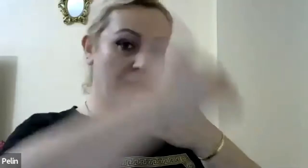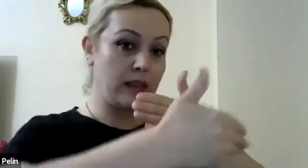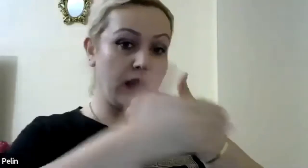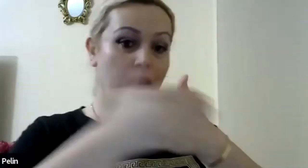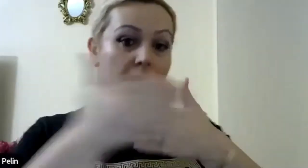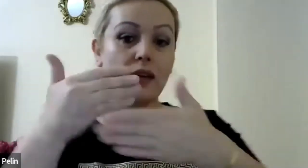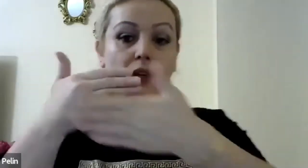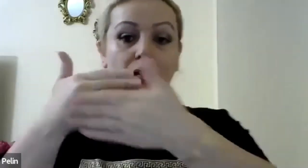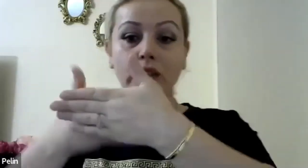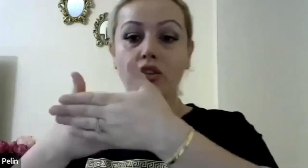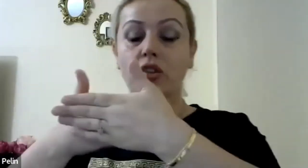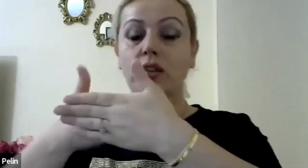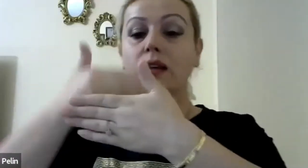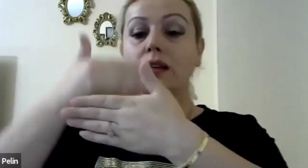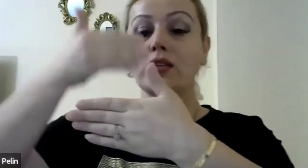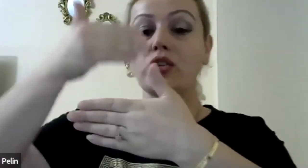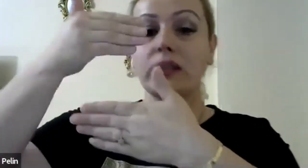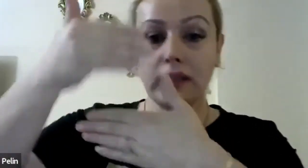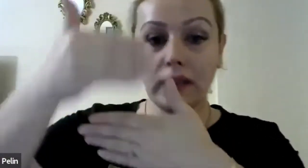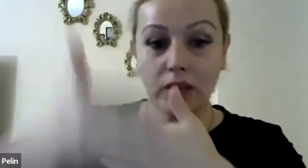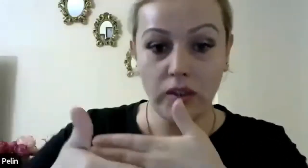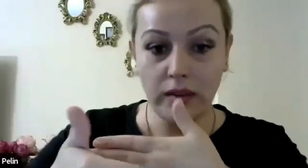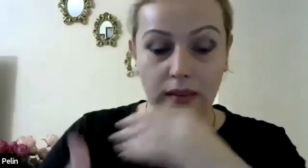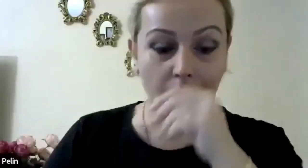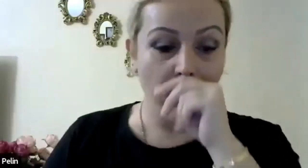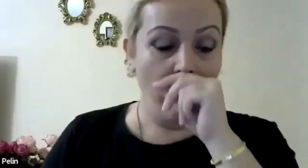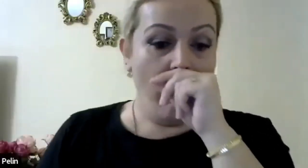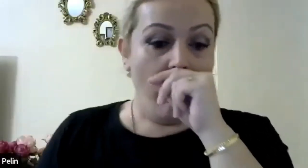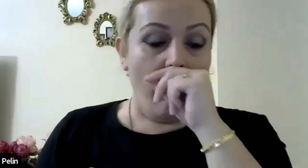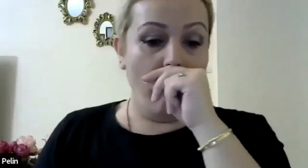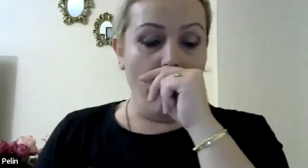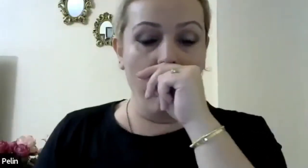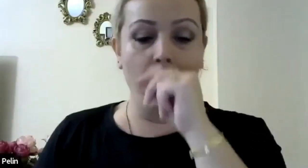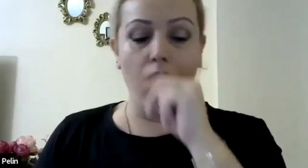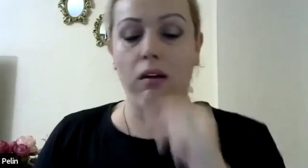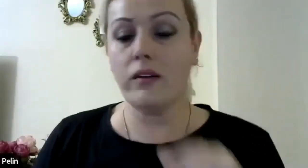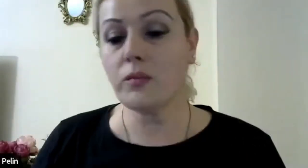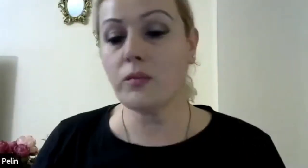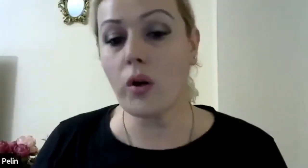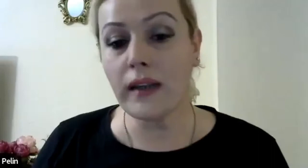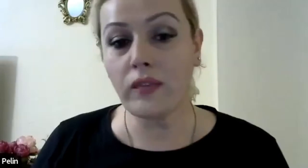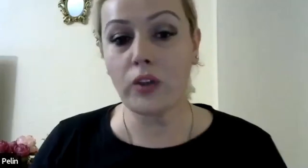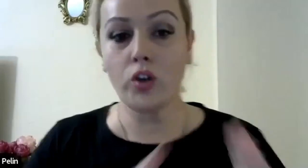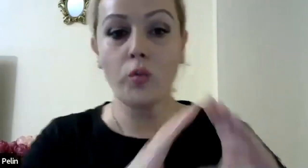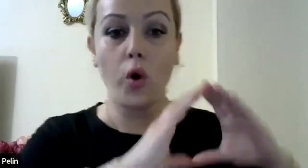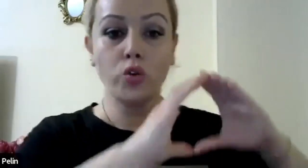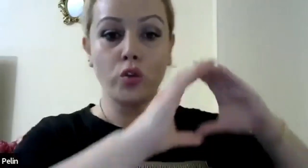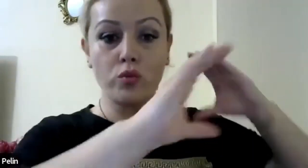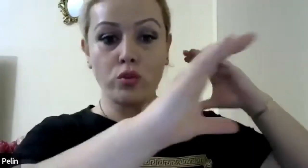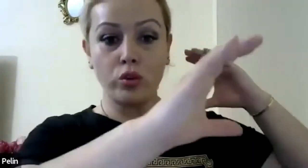şekilde. Dış, dışarı da dışarısı. Şimdi örnek veriyorum. Otobüsün